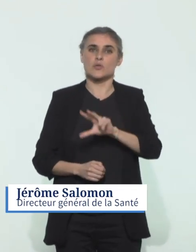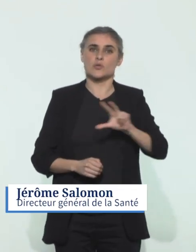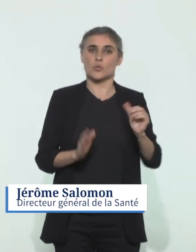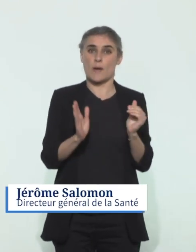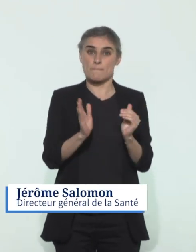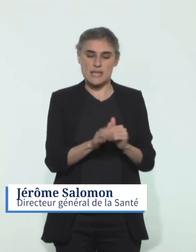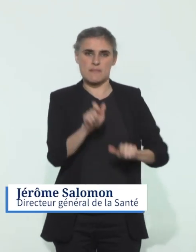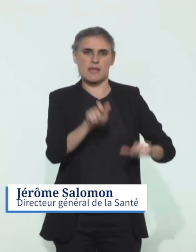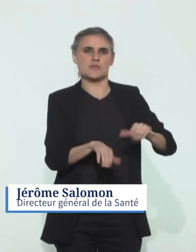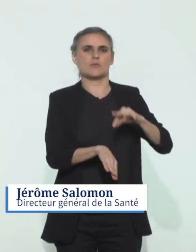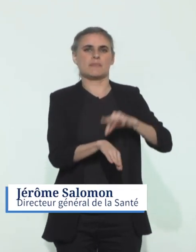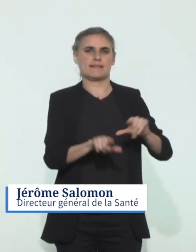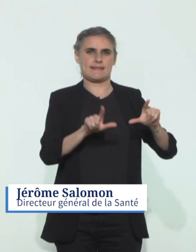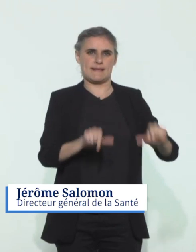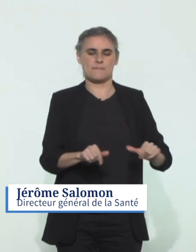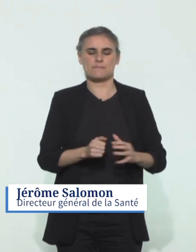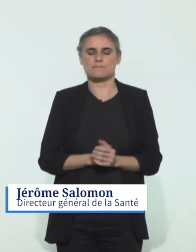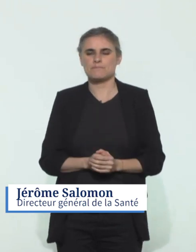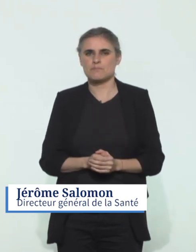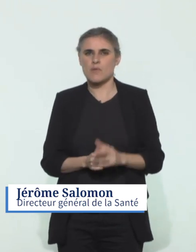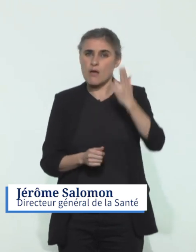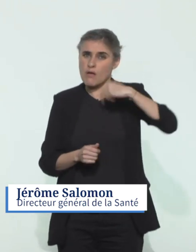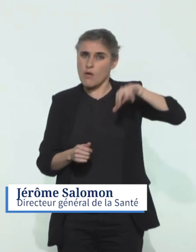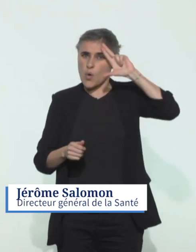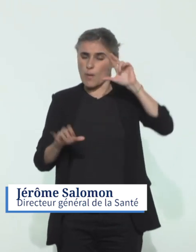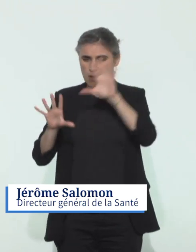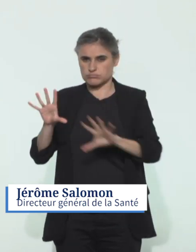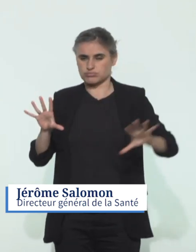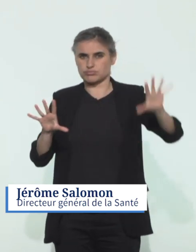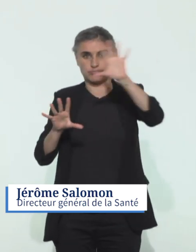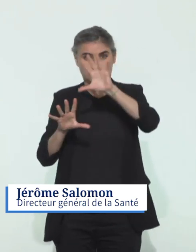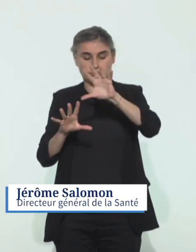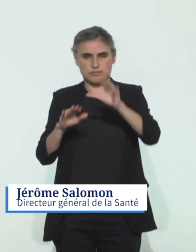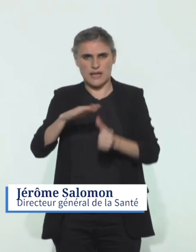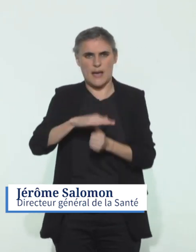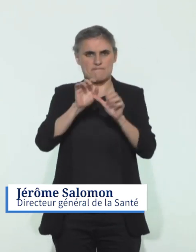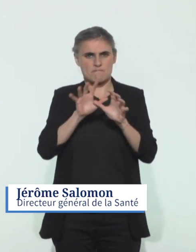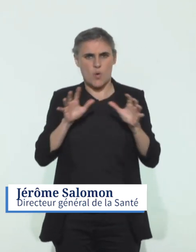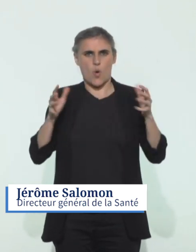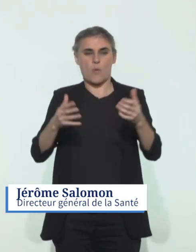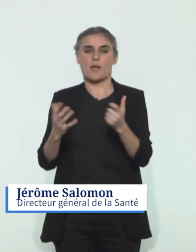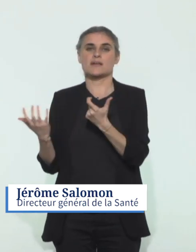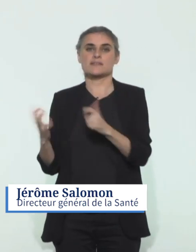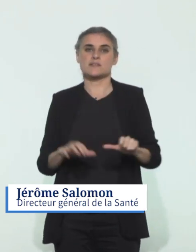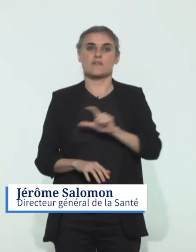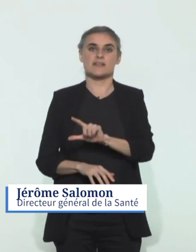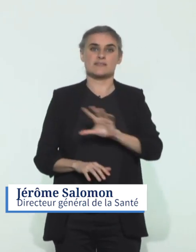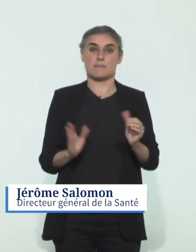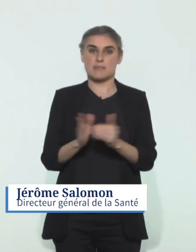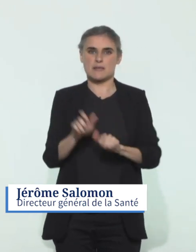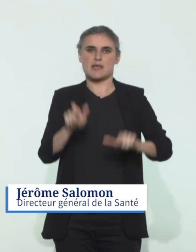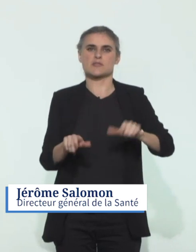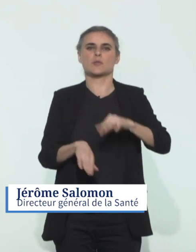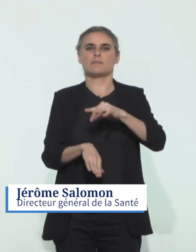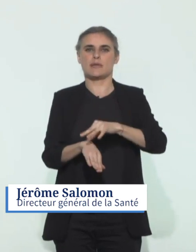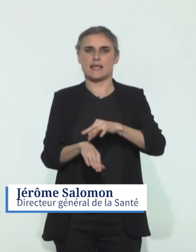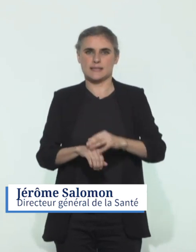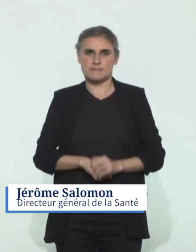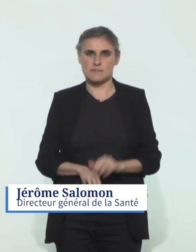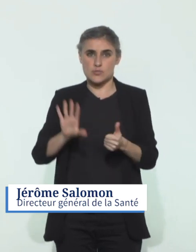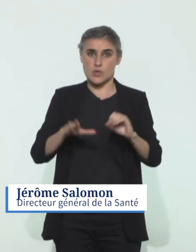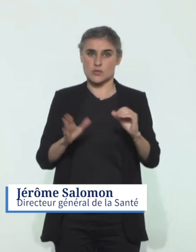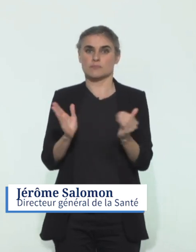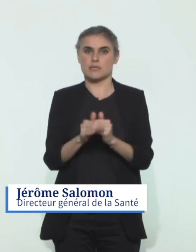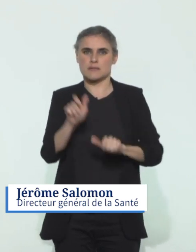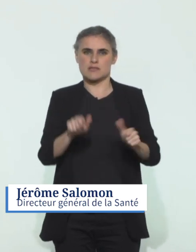000 cas. L'Europe reste l'épicentre de la pandémie, avec 725 000 cas et plus de 60 000